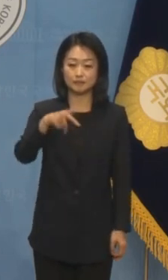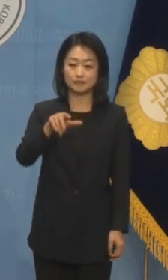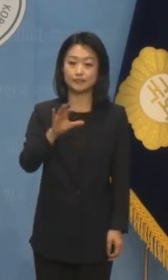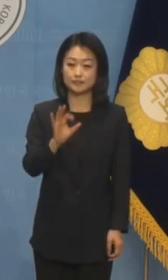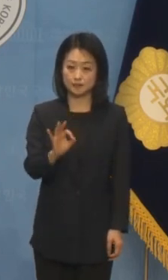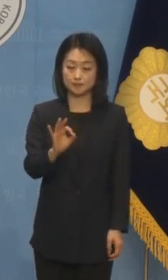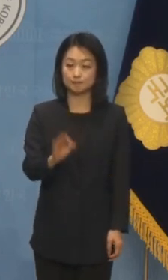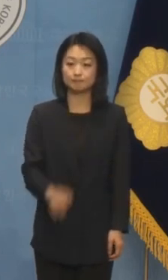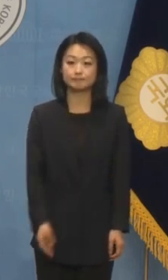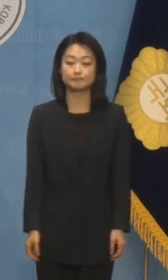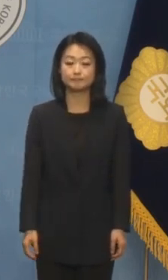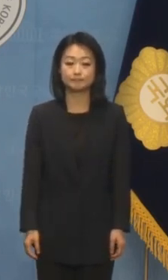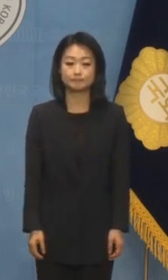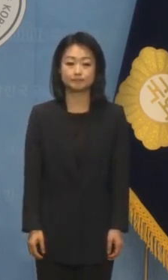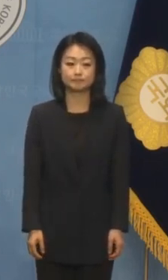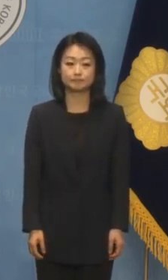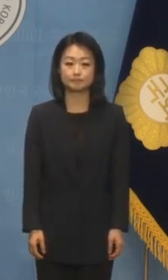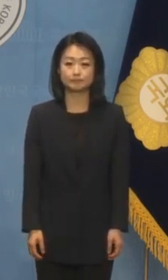브리핑 시작하겠습니다.